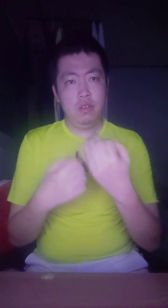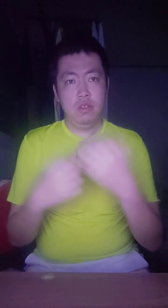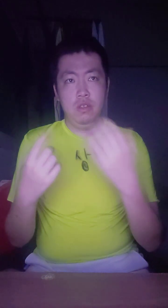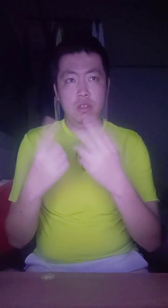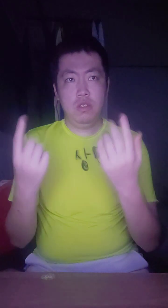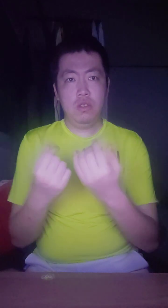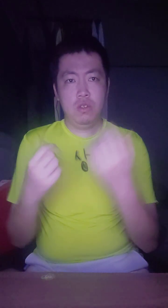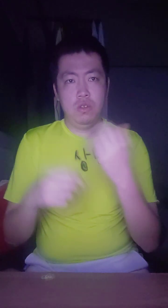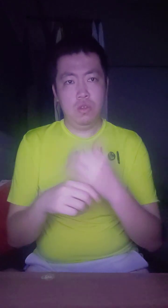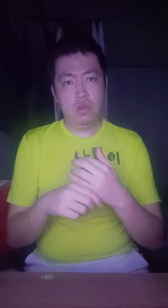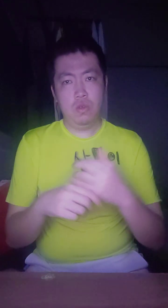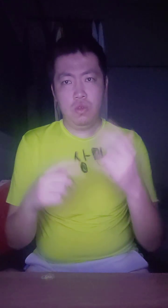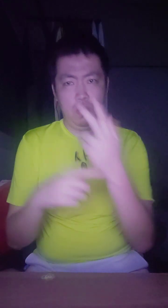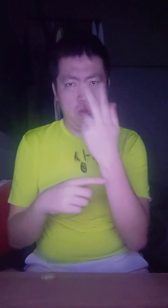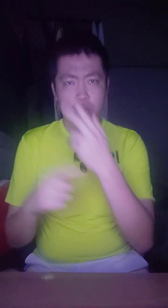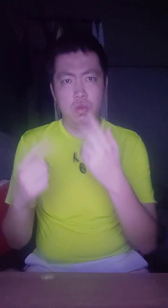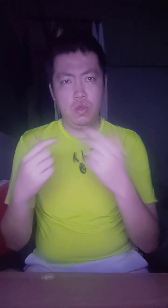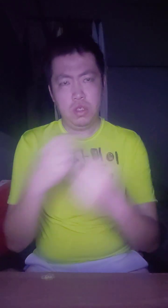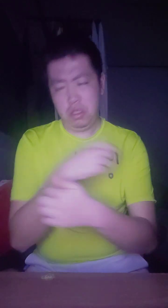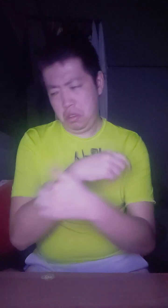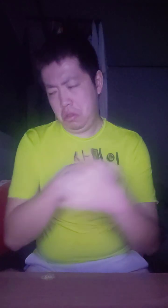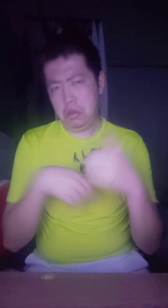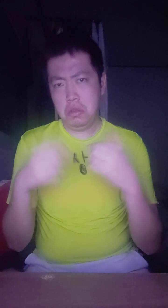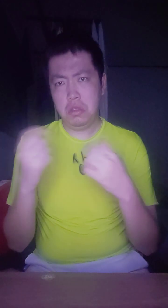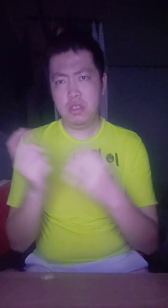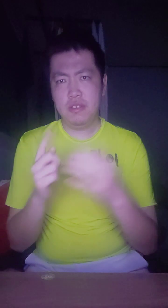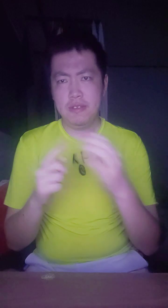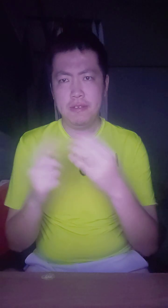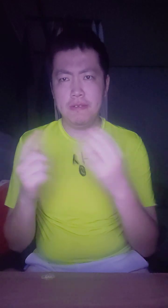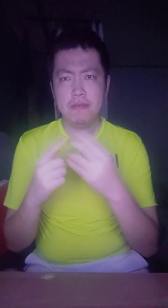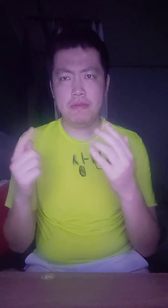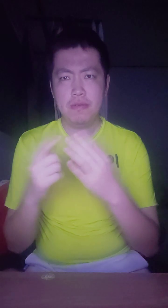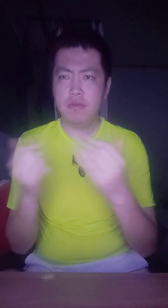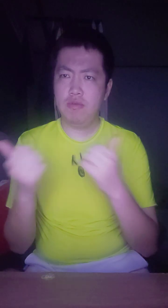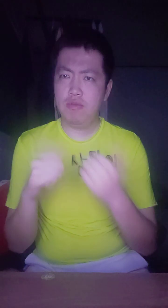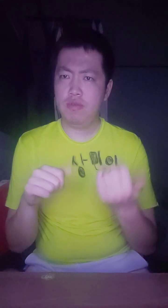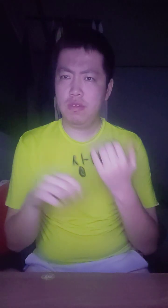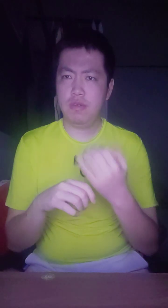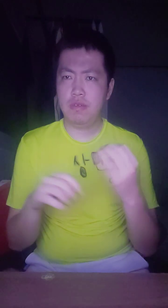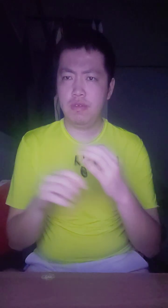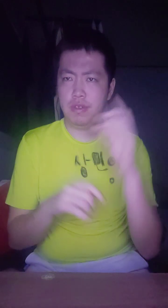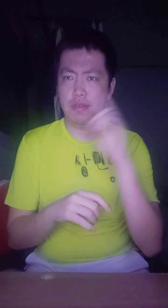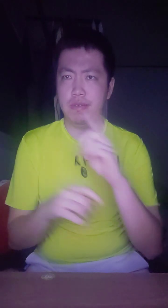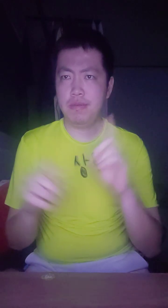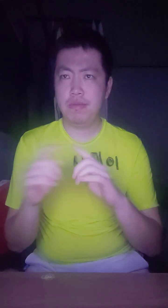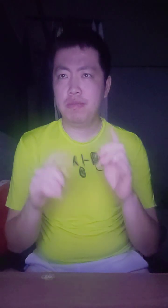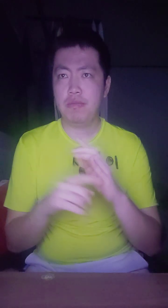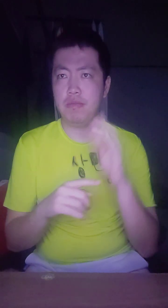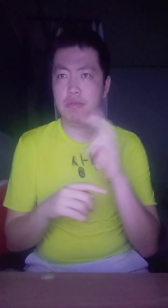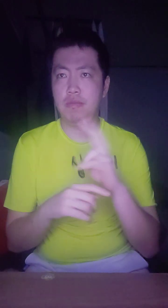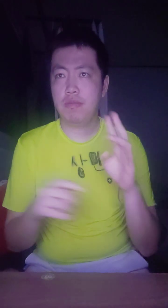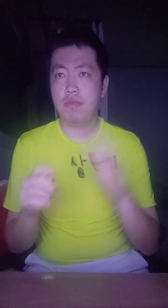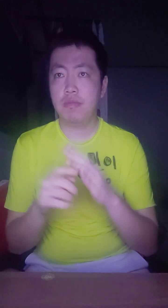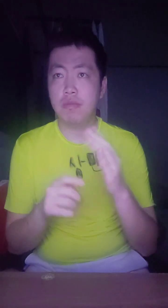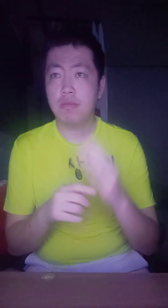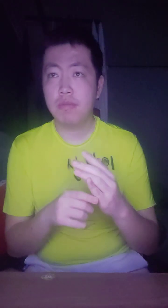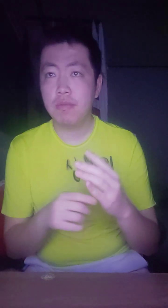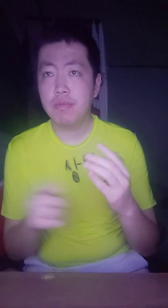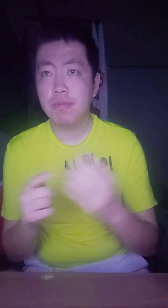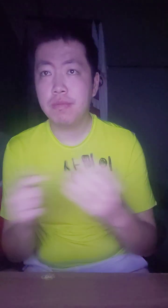정규직이 됐고 승진까지 앞두고 있었던 그는 자신이 왜 죽음으로까지 내몰렸는지 25분 분량의 영상과 마지막